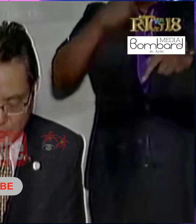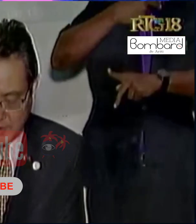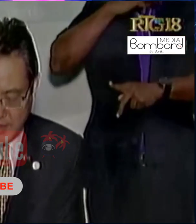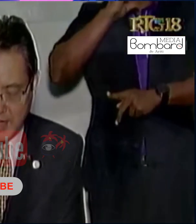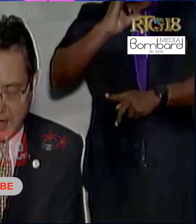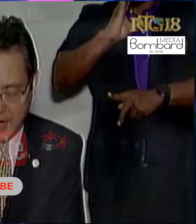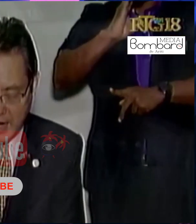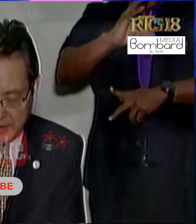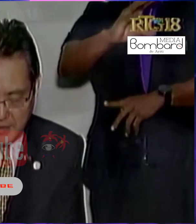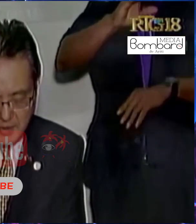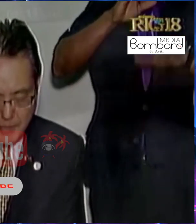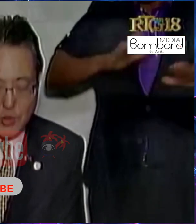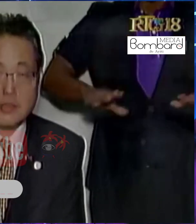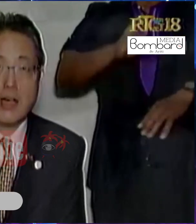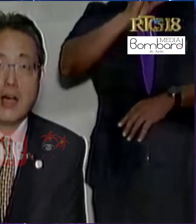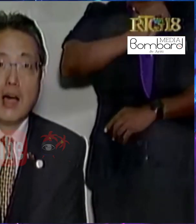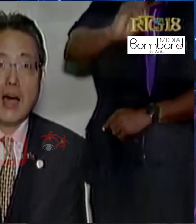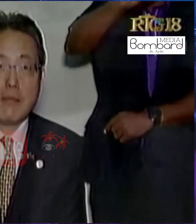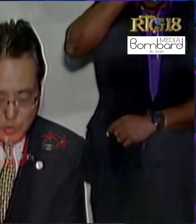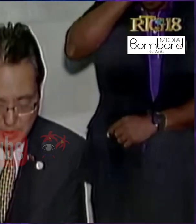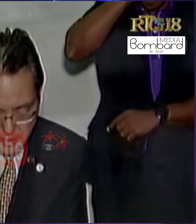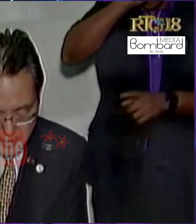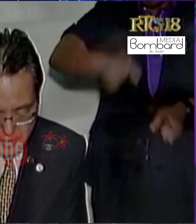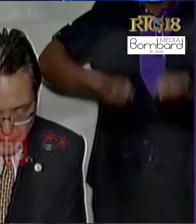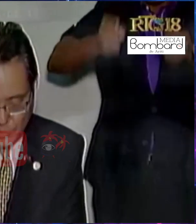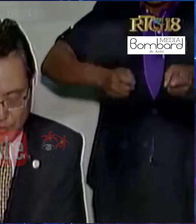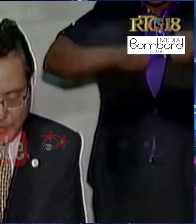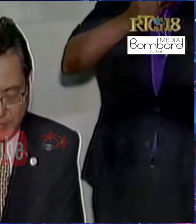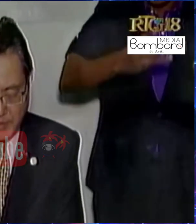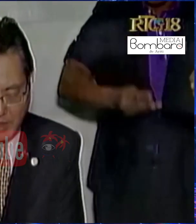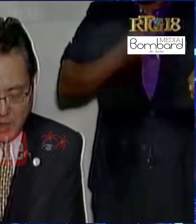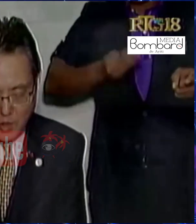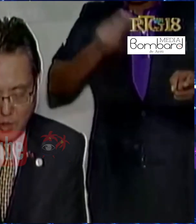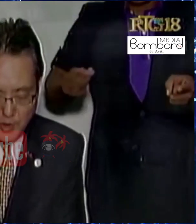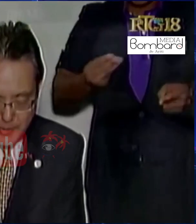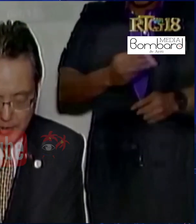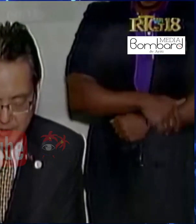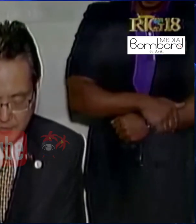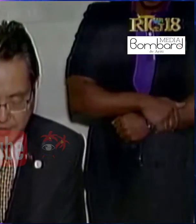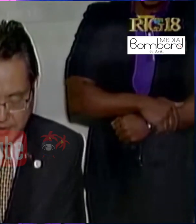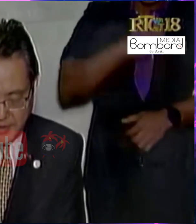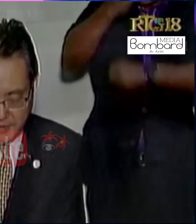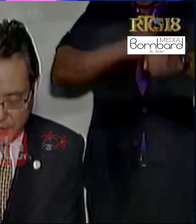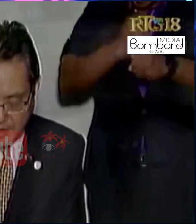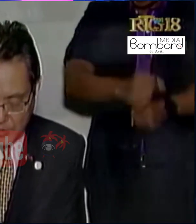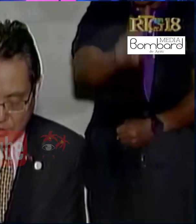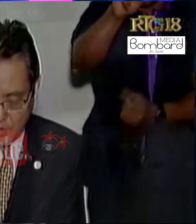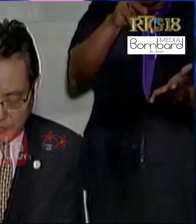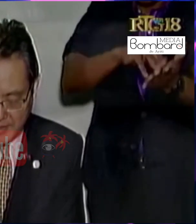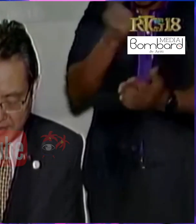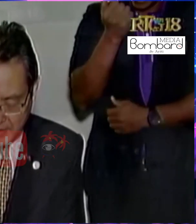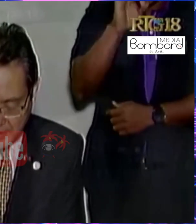mobilité réduite, ainsi que des personnes à besoins spéciaux. En 2019, ces deux